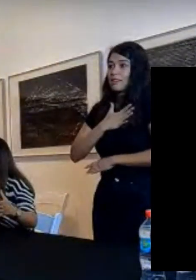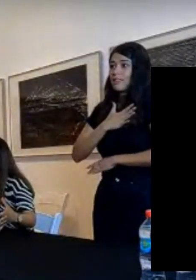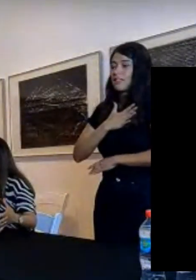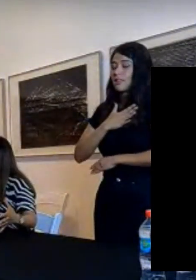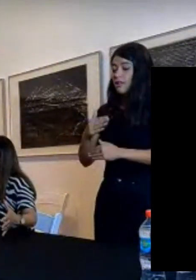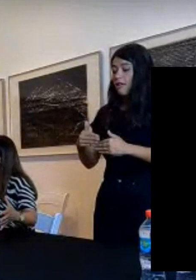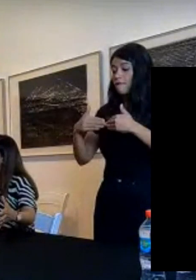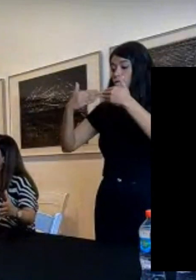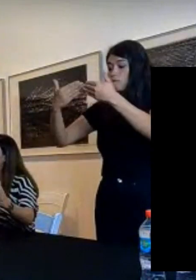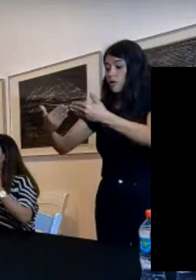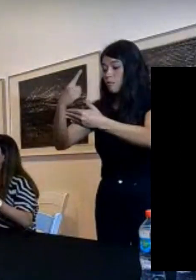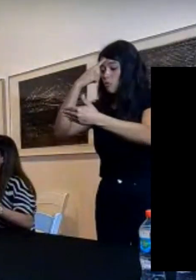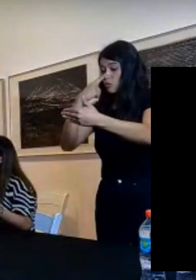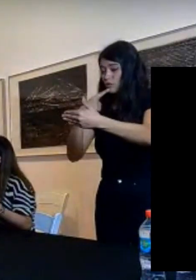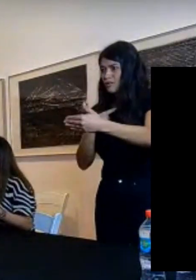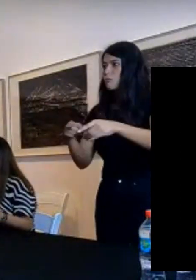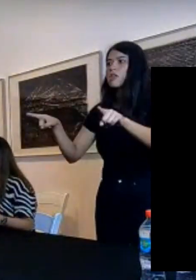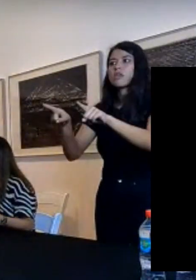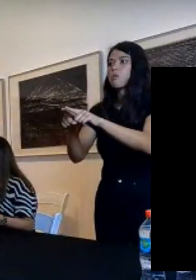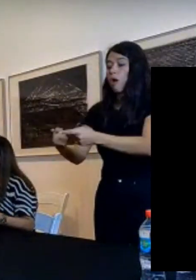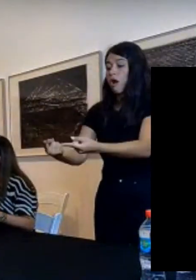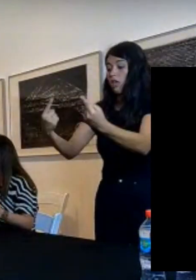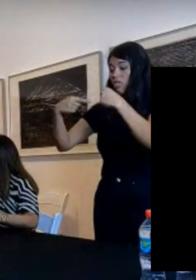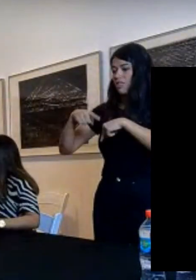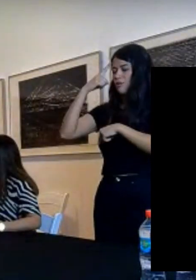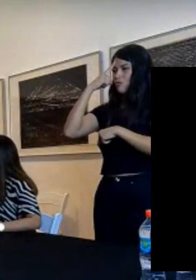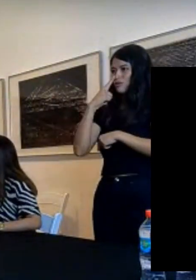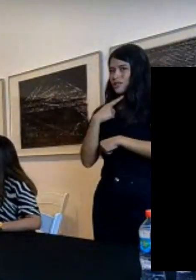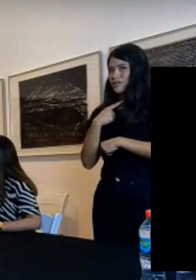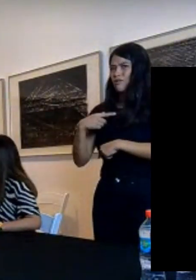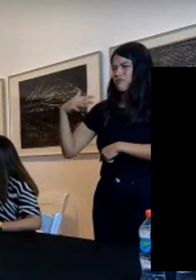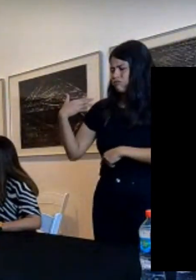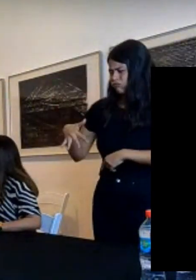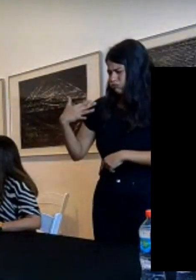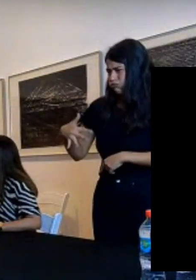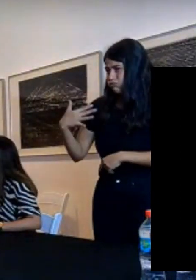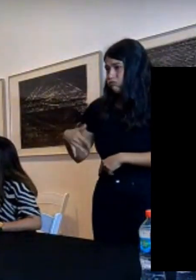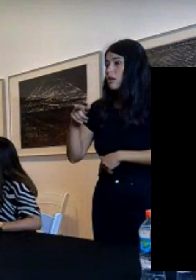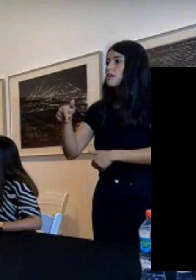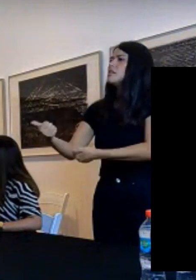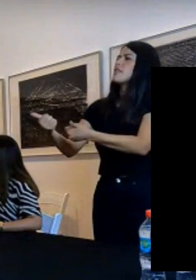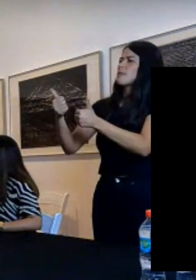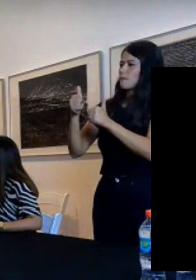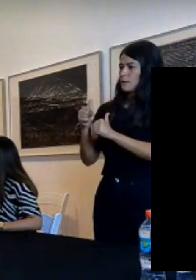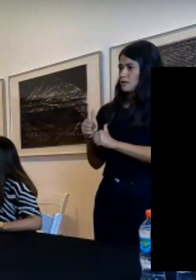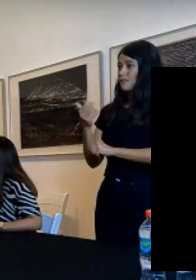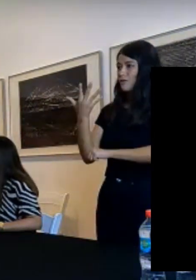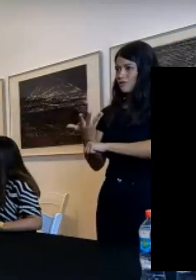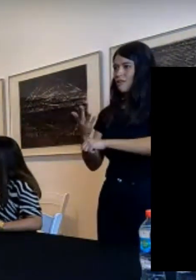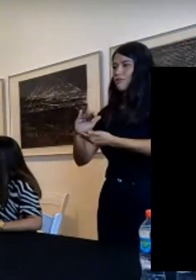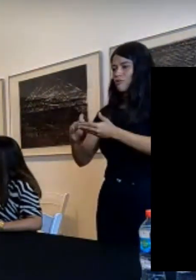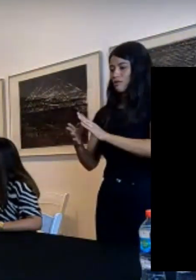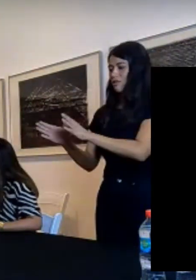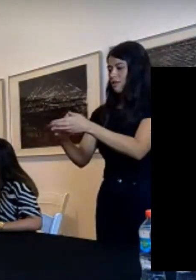del museo sea fuera tan valioso como el interior. Y ese era también un desafío que teníamos con las comunidades,